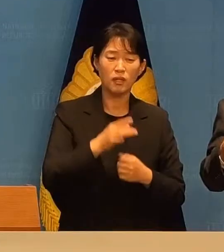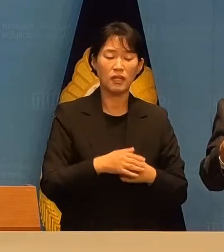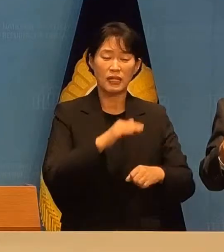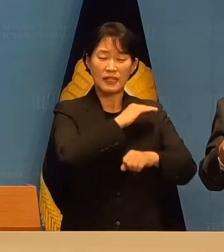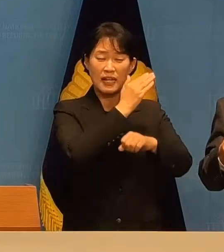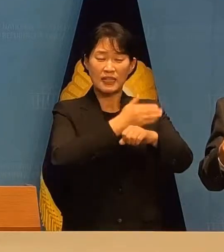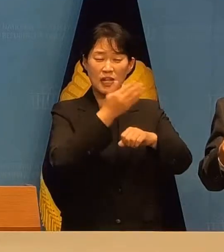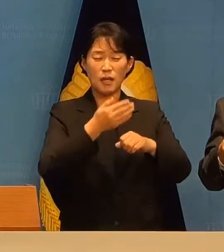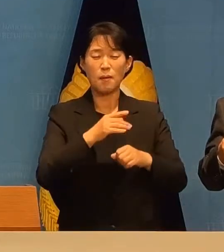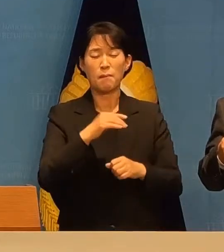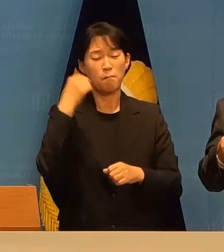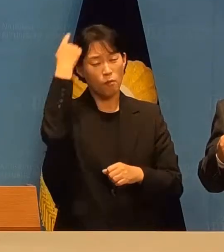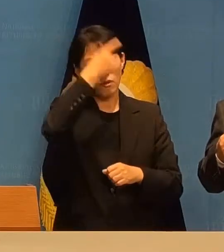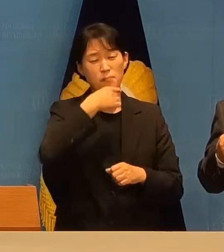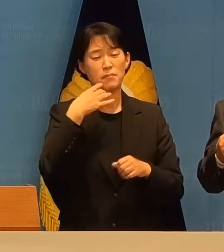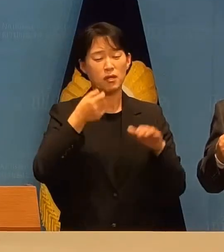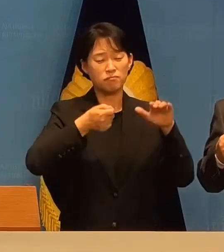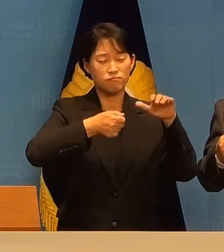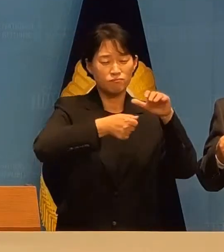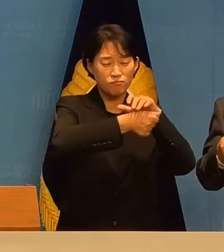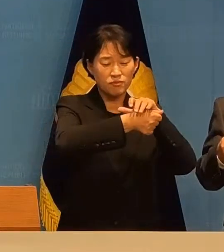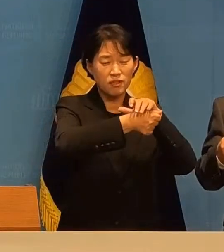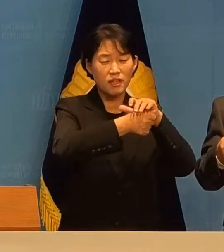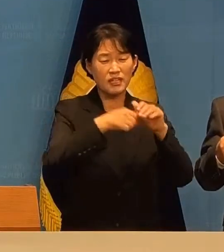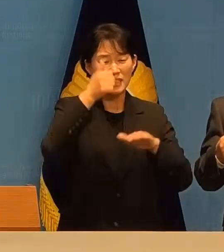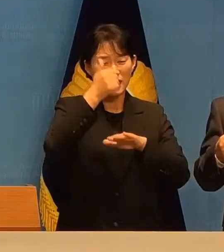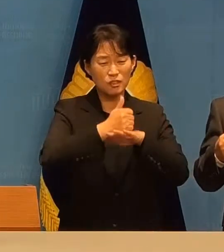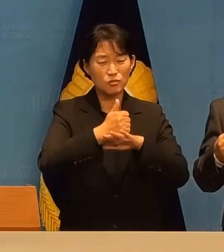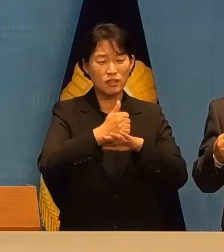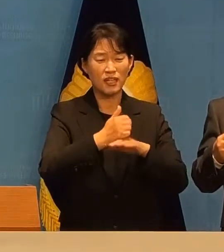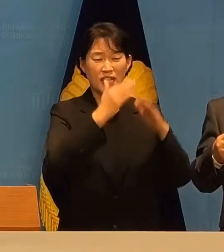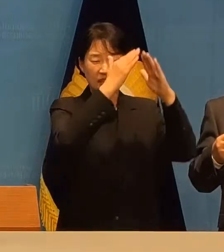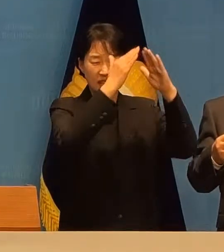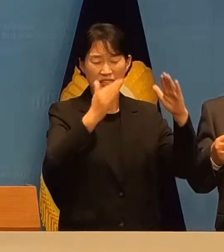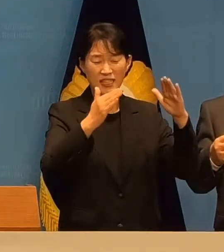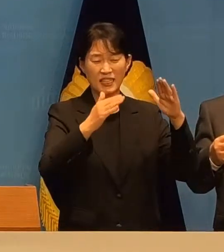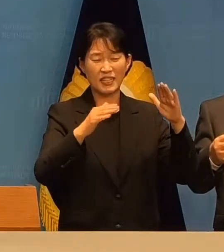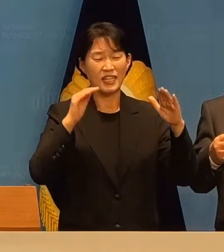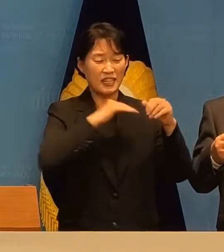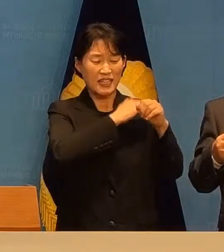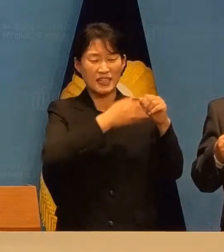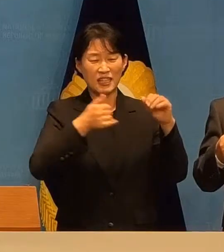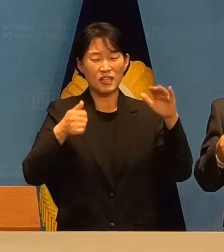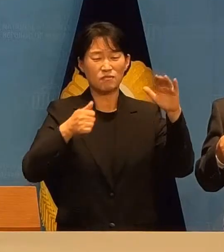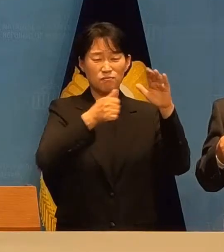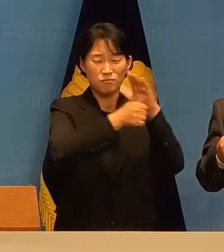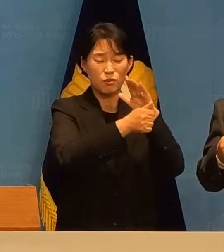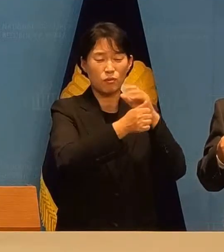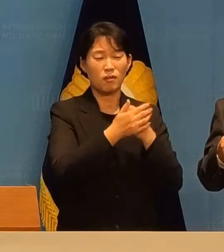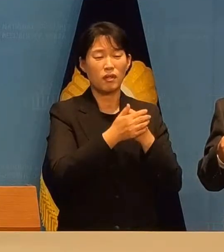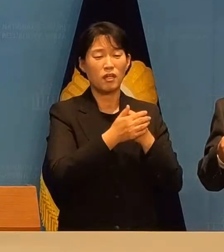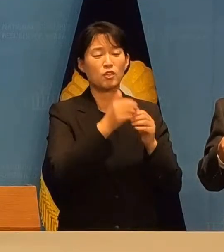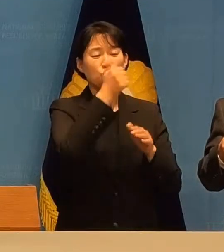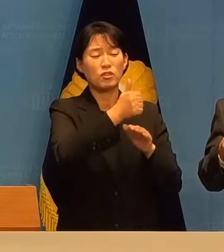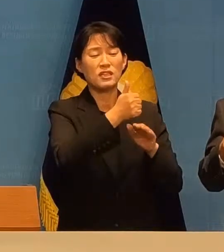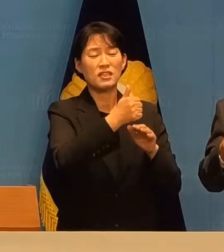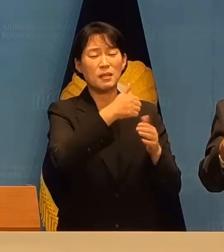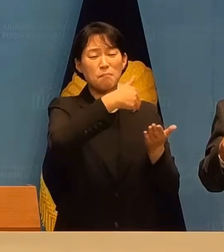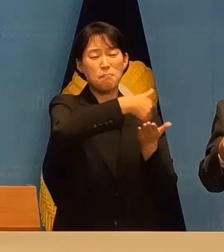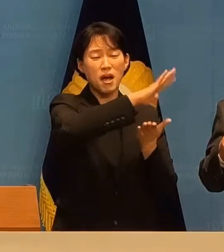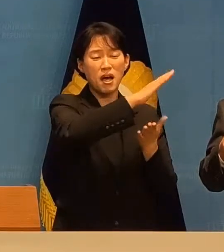낙타의 머리만 들어왔다가 나중엔 낙타가 텐트 안에 있고 주인은 텐트 밖으로